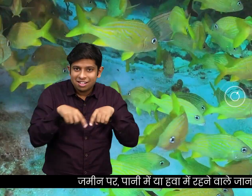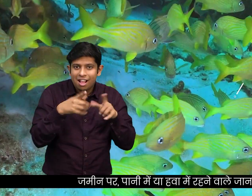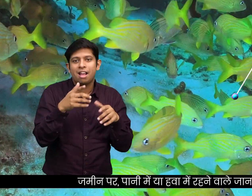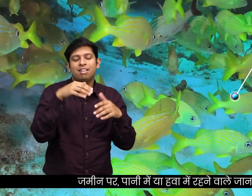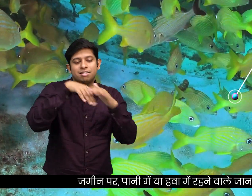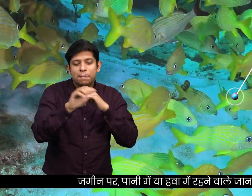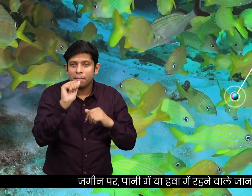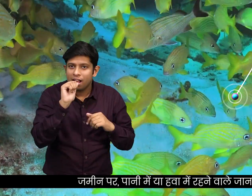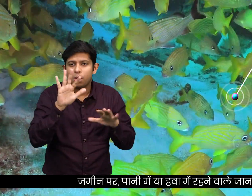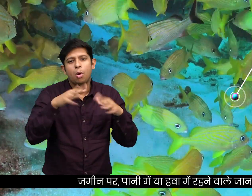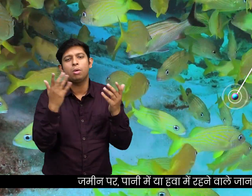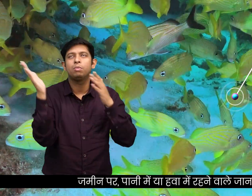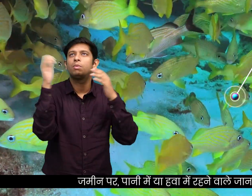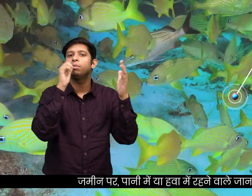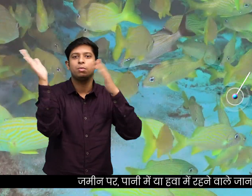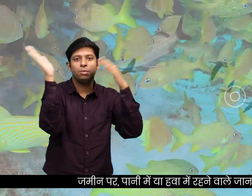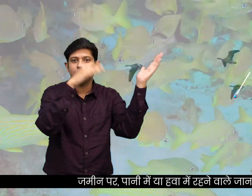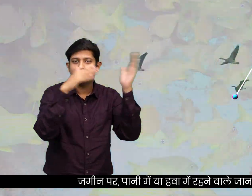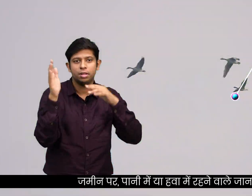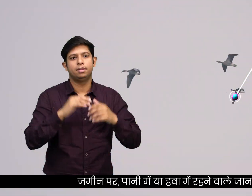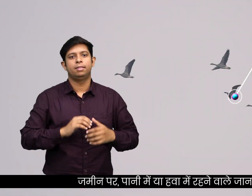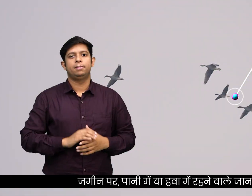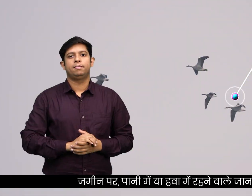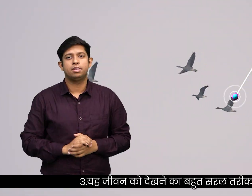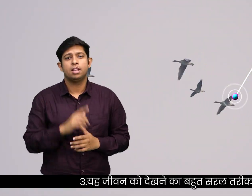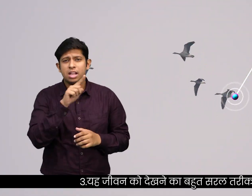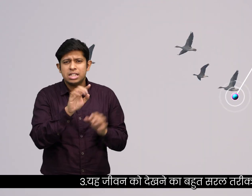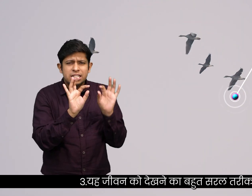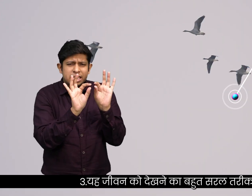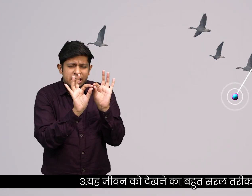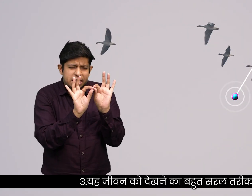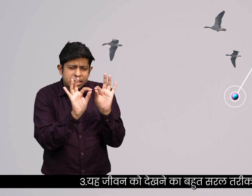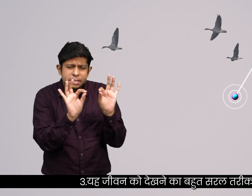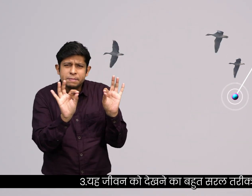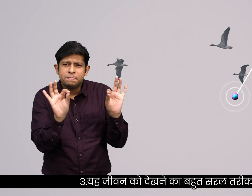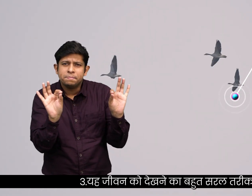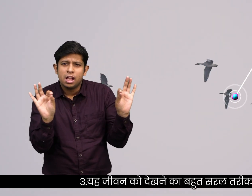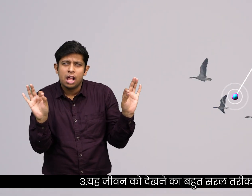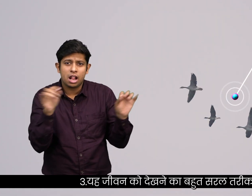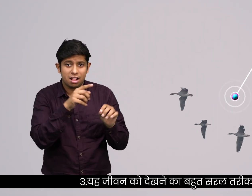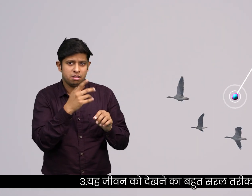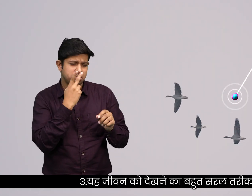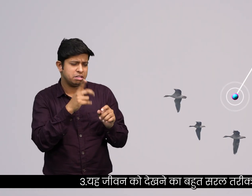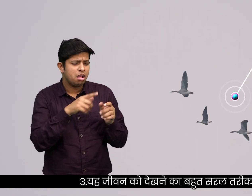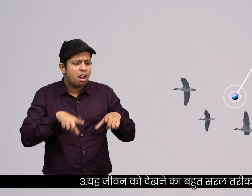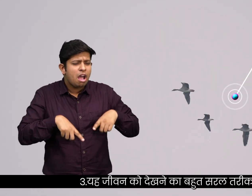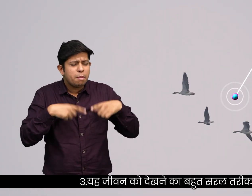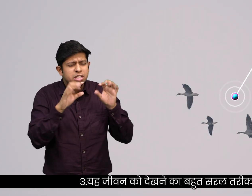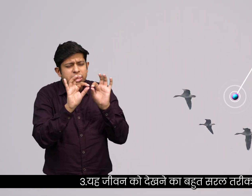तीसरा, यह जीवन को देखने का बहुत सरल तरीका